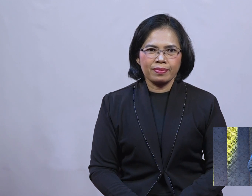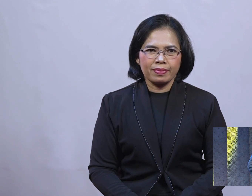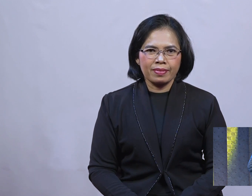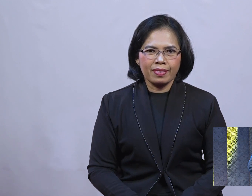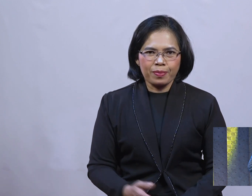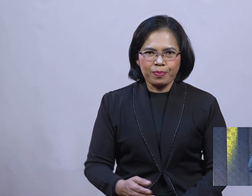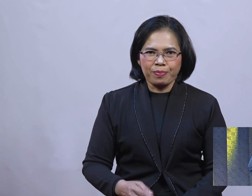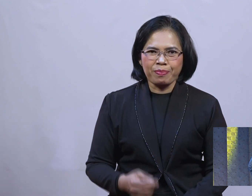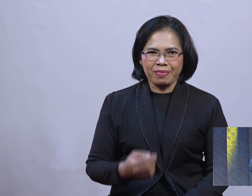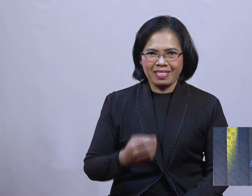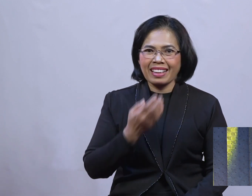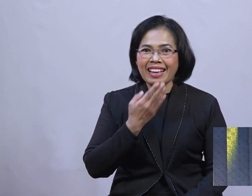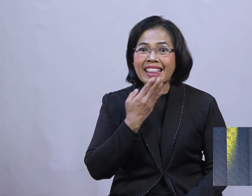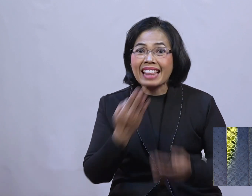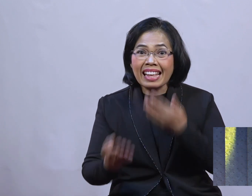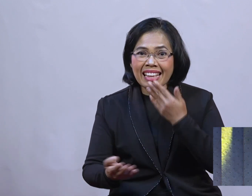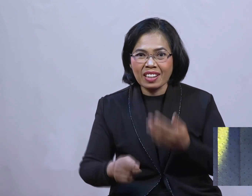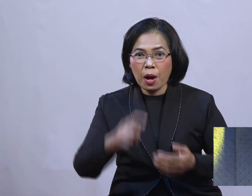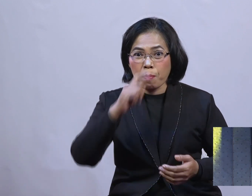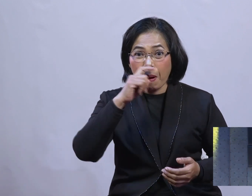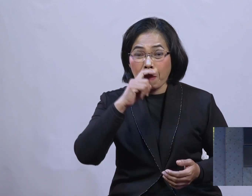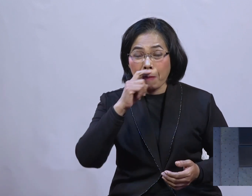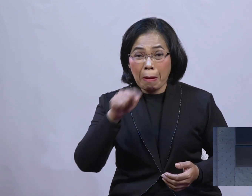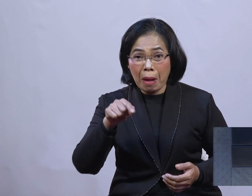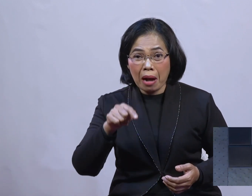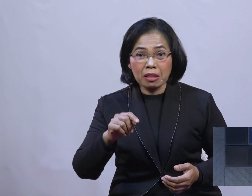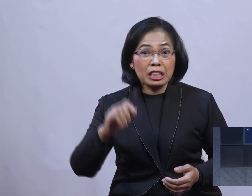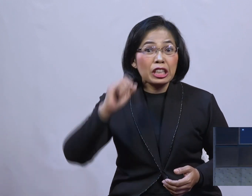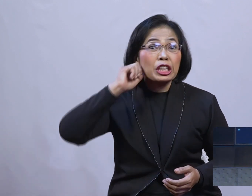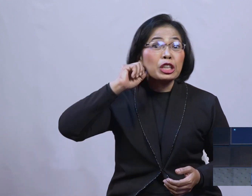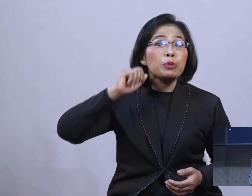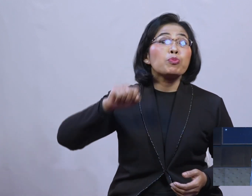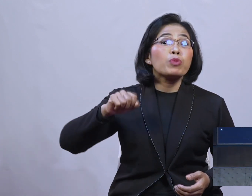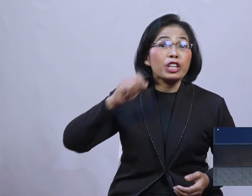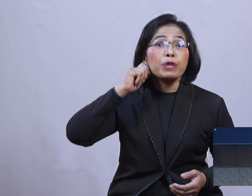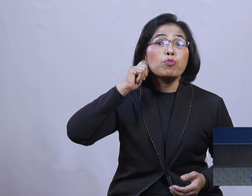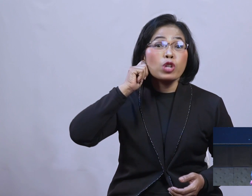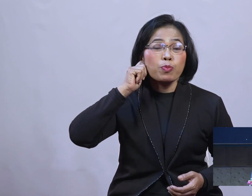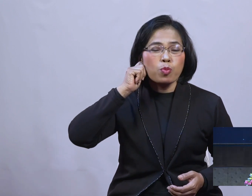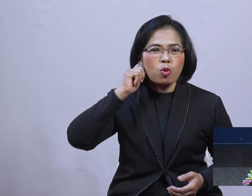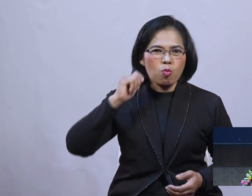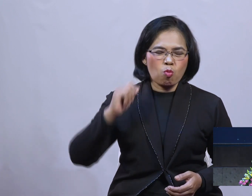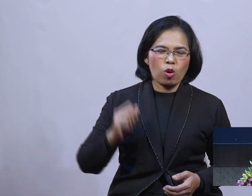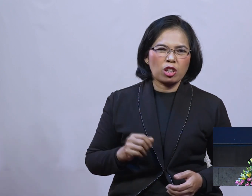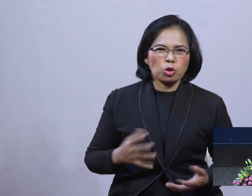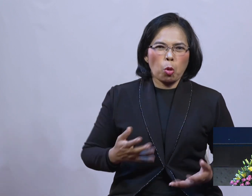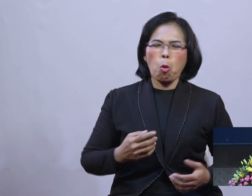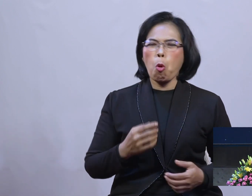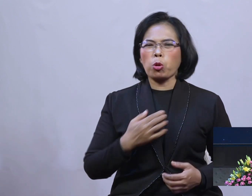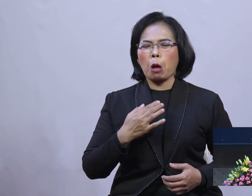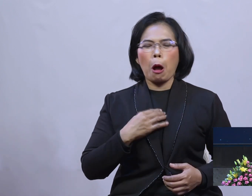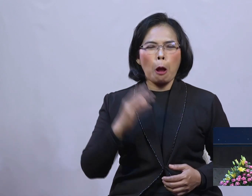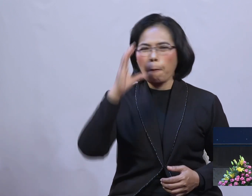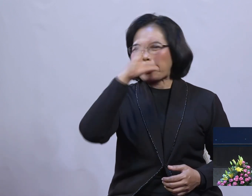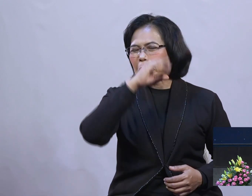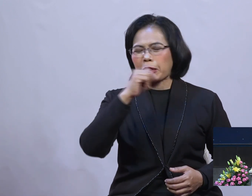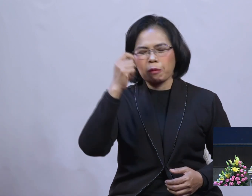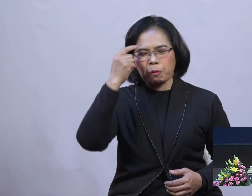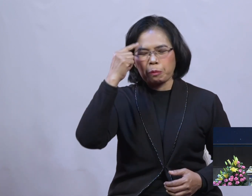Hai Ibu sok pinter Enggak Hah adik-adik muda dengar nih